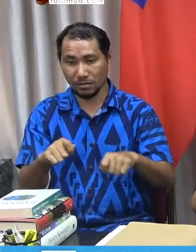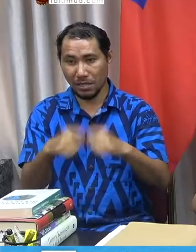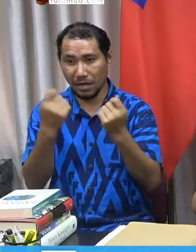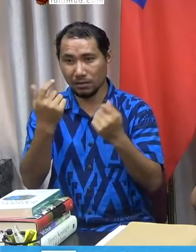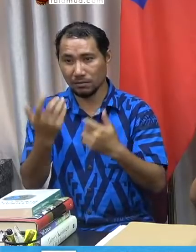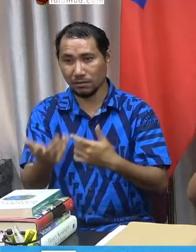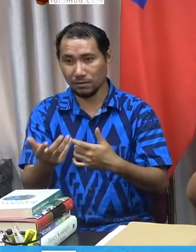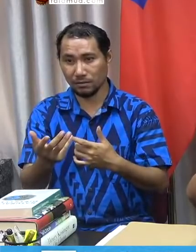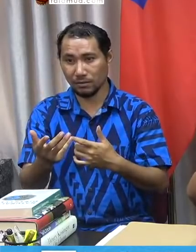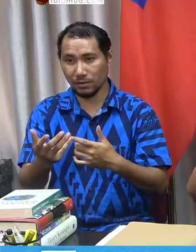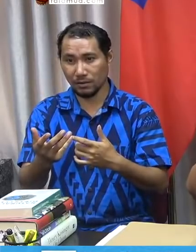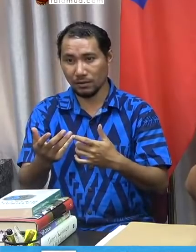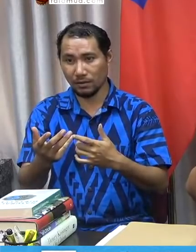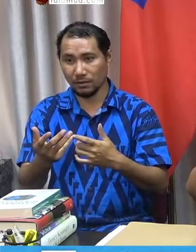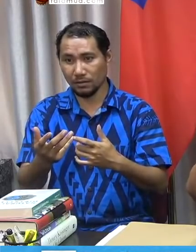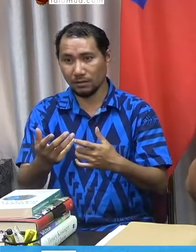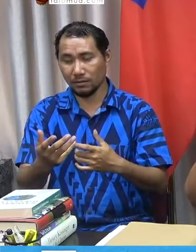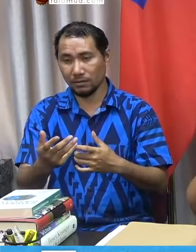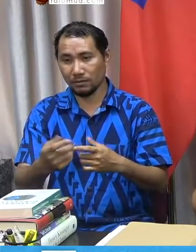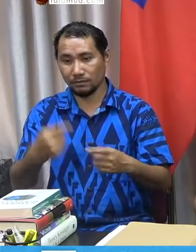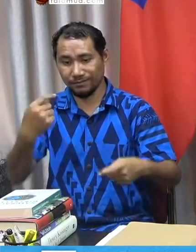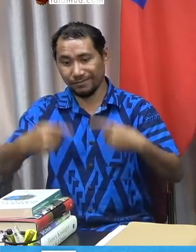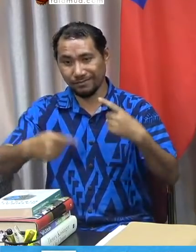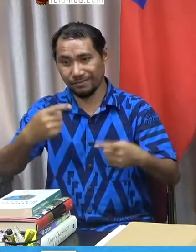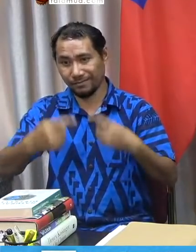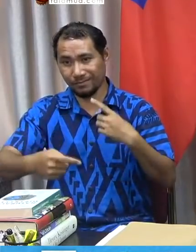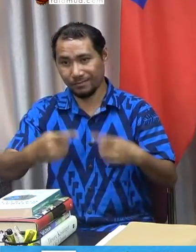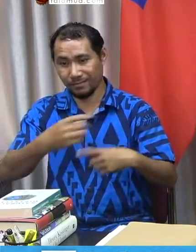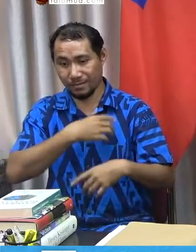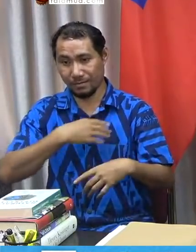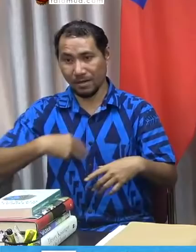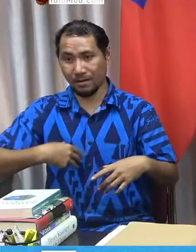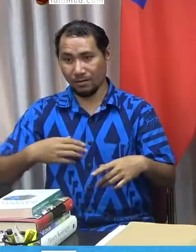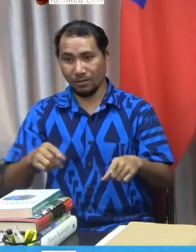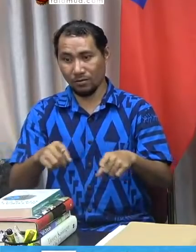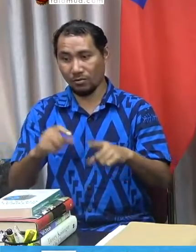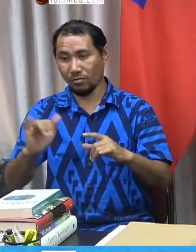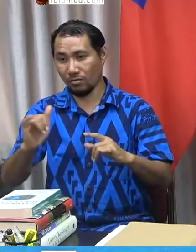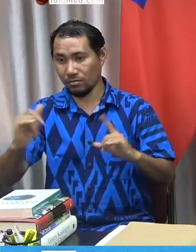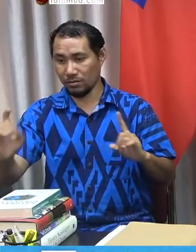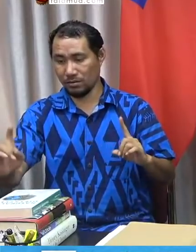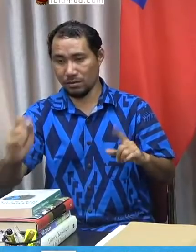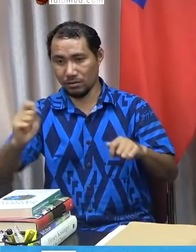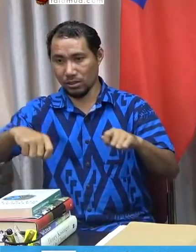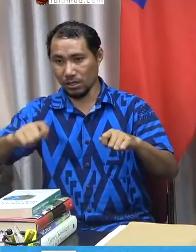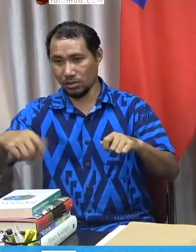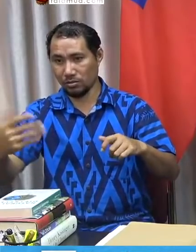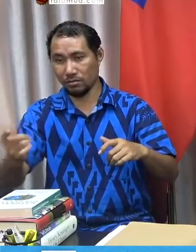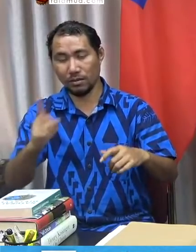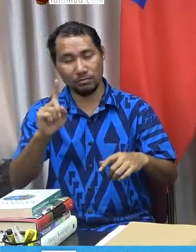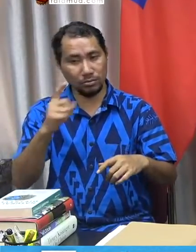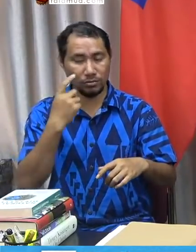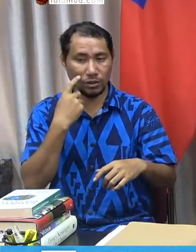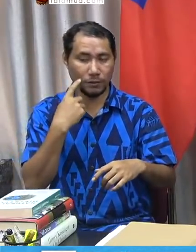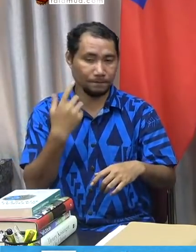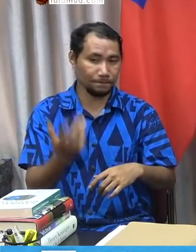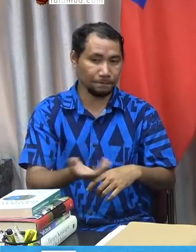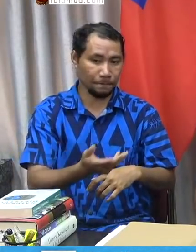fa sanga tu le malo il fa sinonga por fa sinonga. Ai o le mel na le pe wa amata na ri mai a